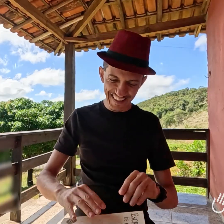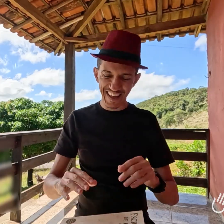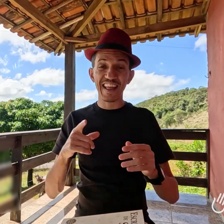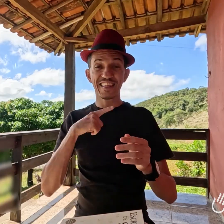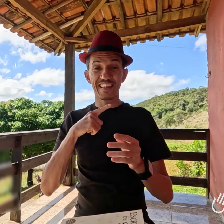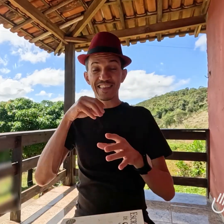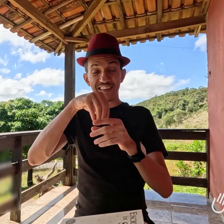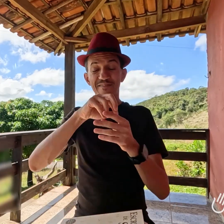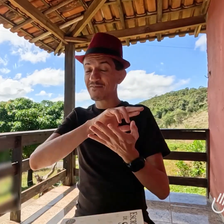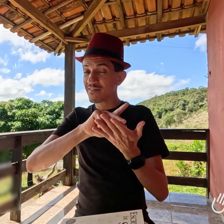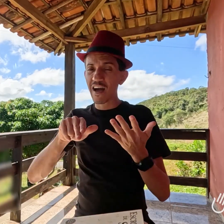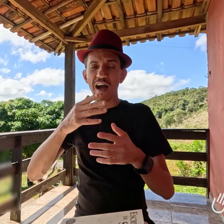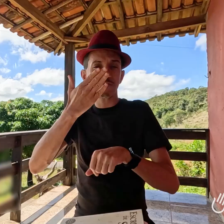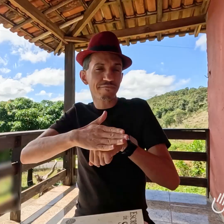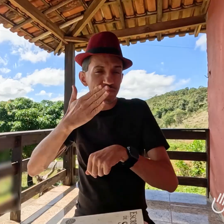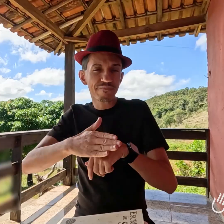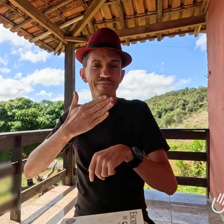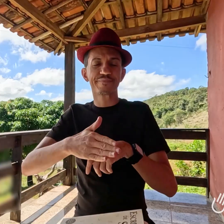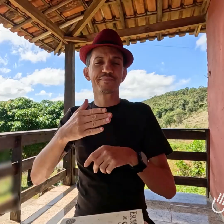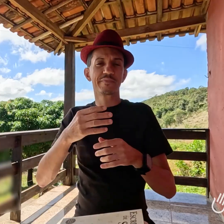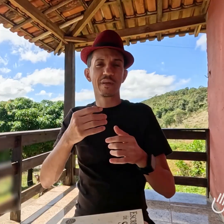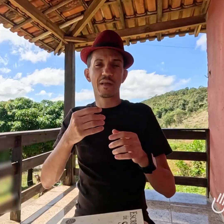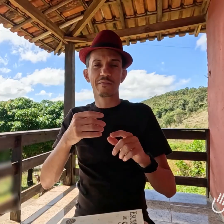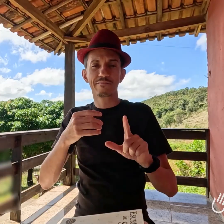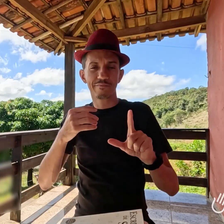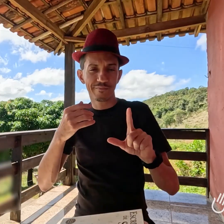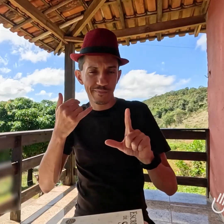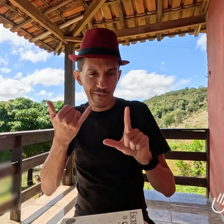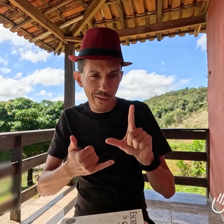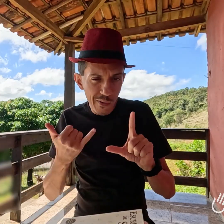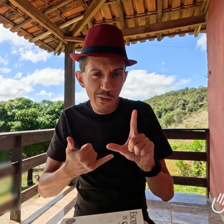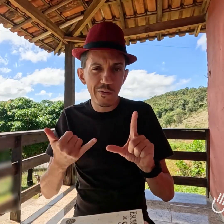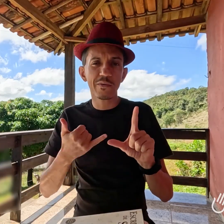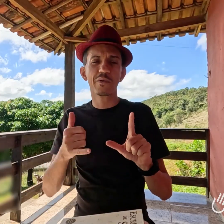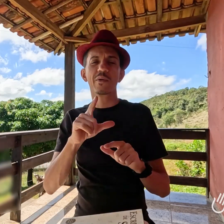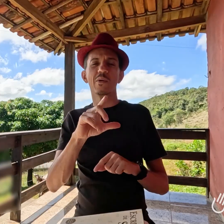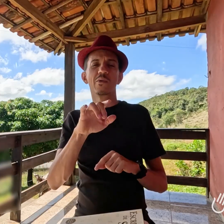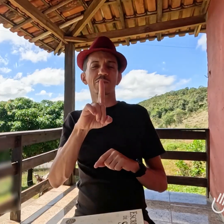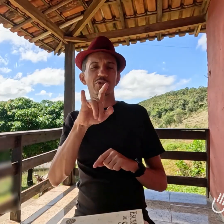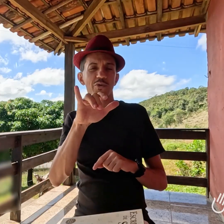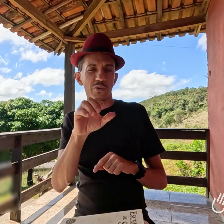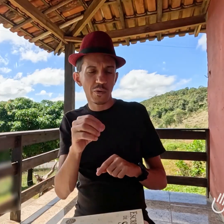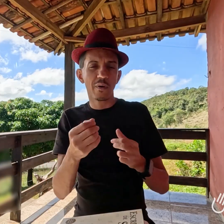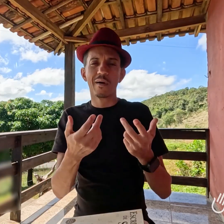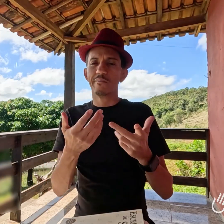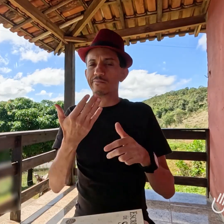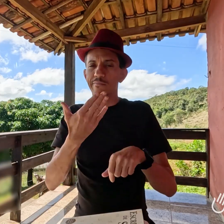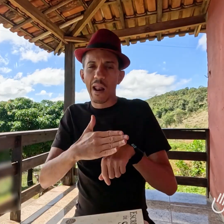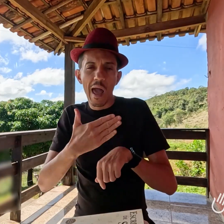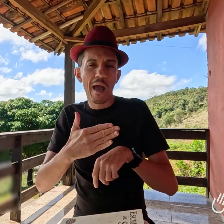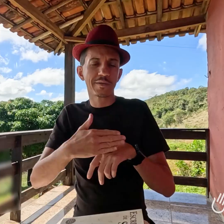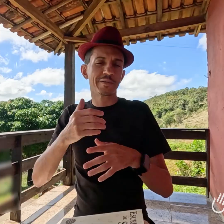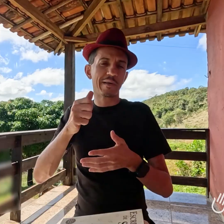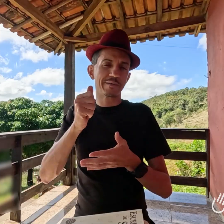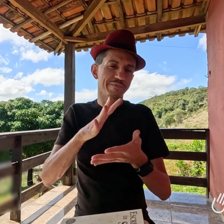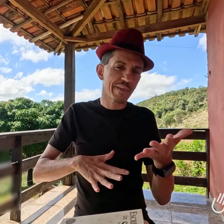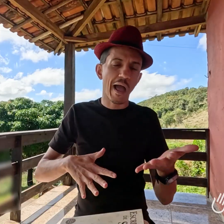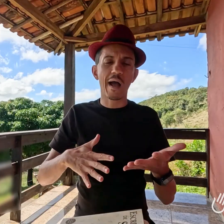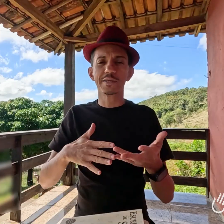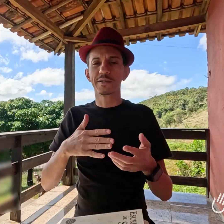com desconto para o Libras em Jogo também. Então, no Escrita de Sinais Sem Mistérios, no Escrita de